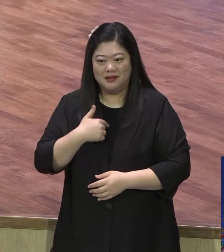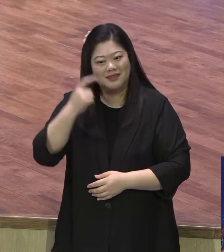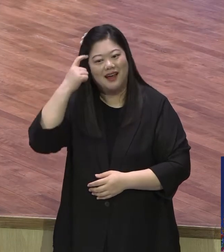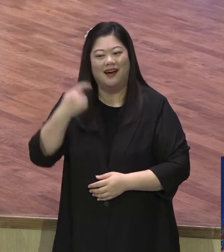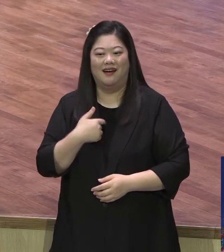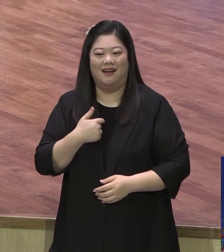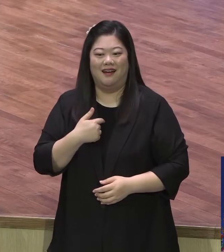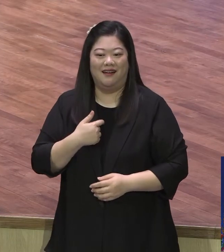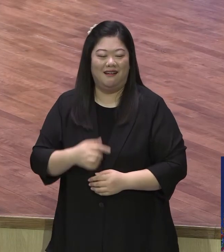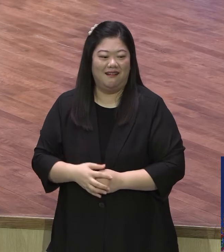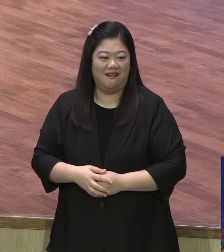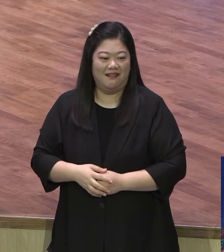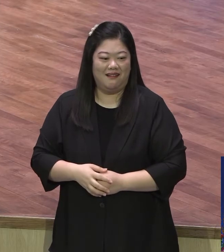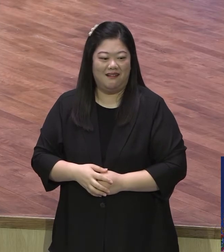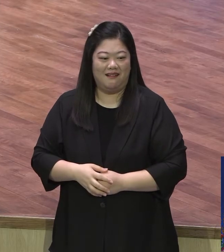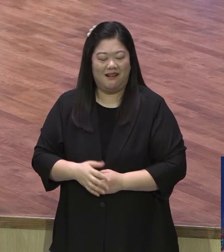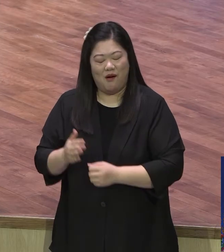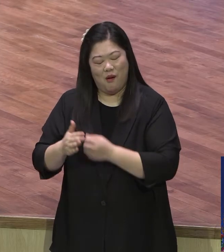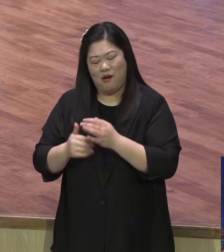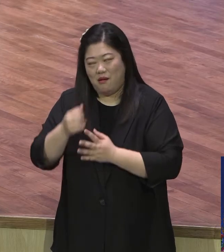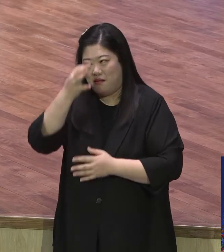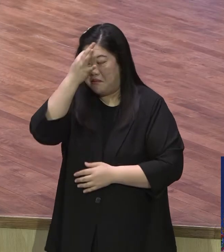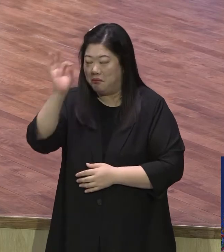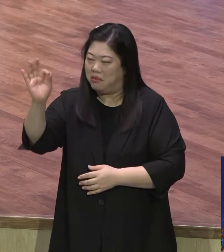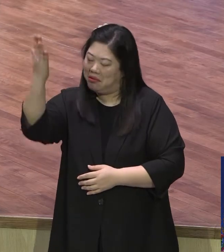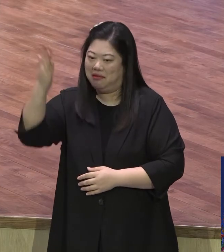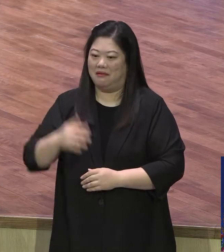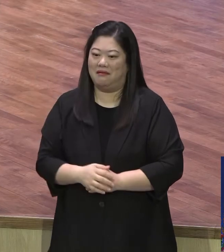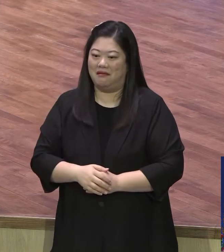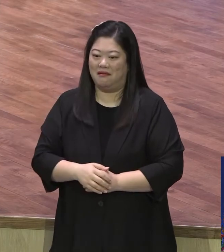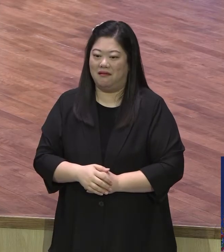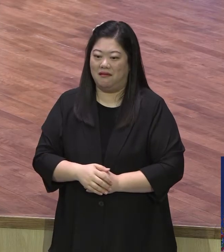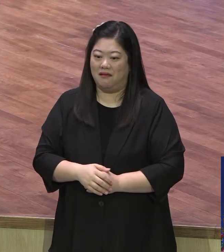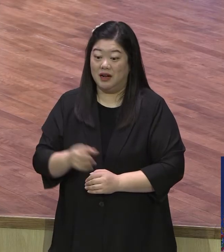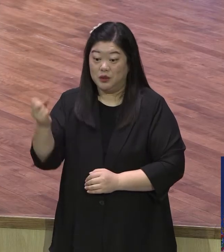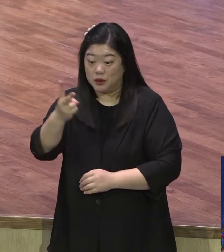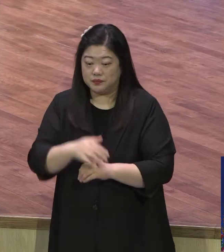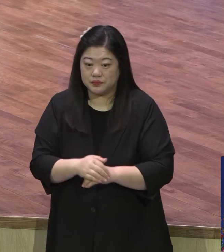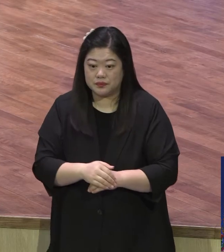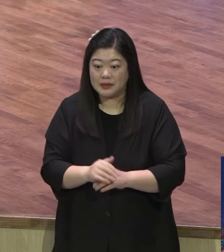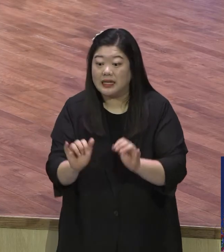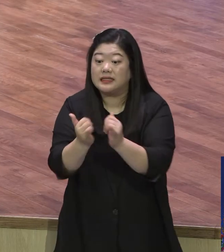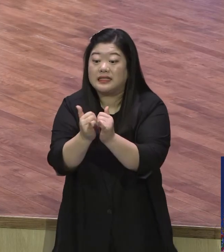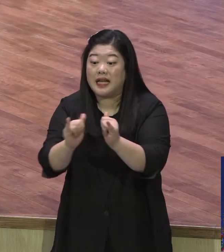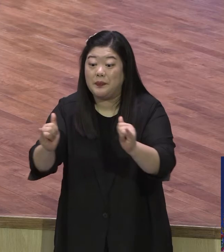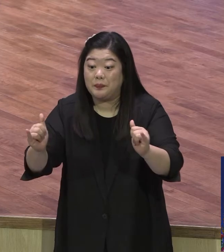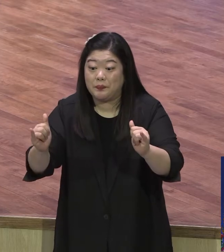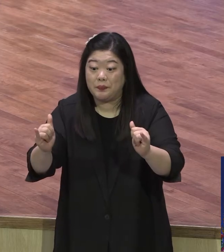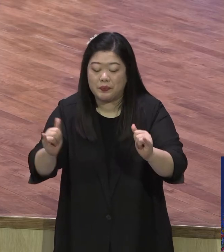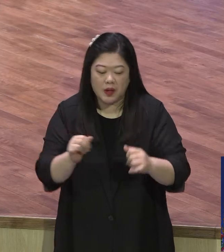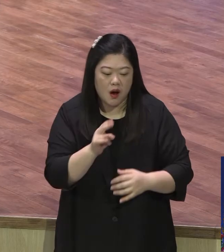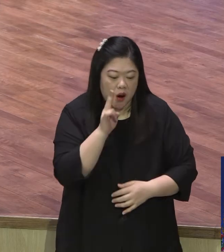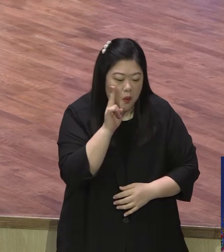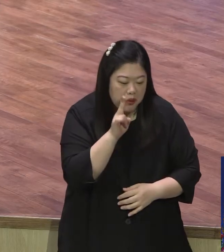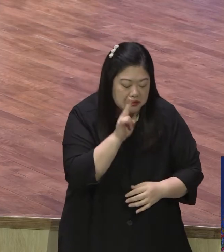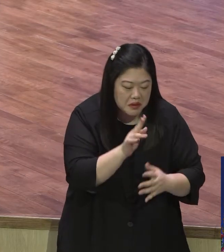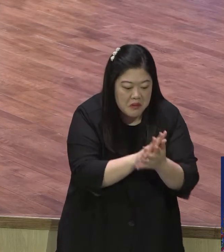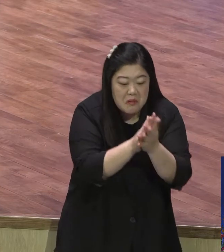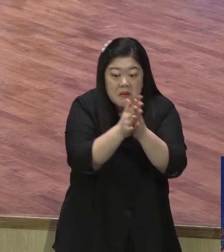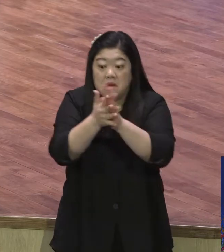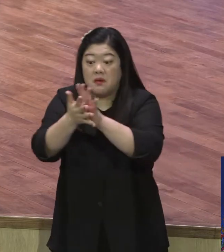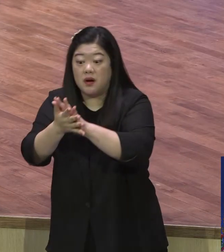창조 하나님이 창조하셨다 창조 진화가 아니고 우연이 된 것이 아니라